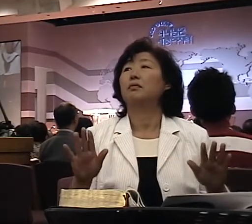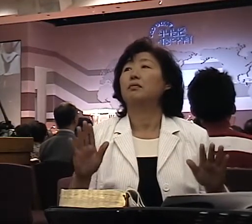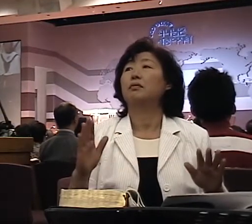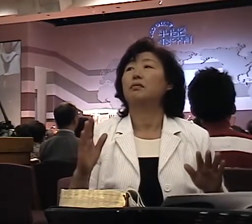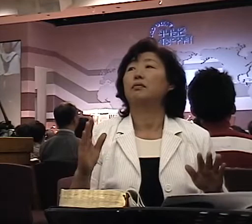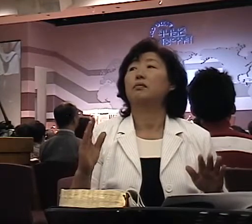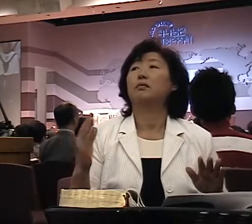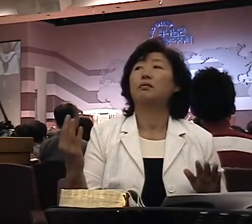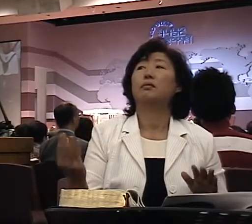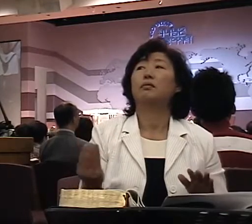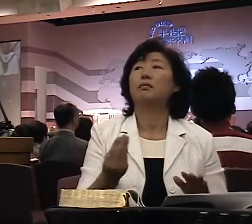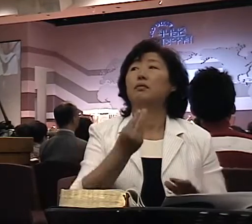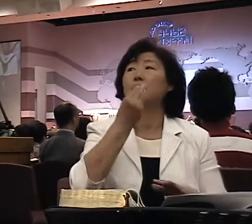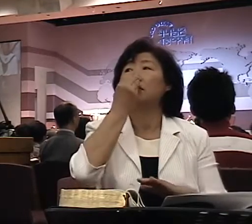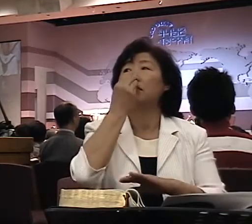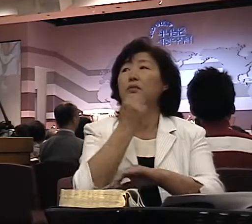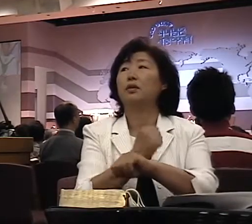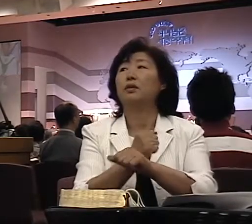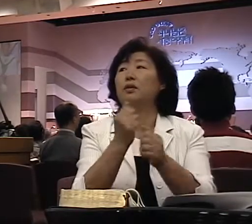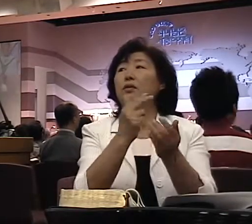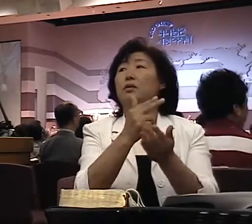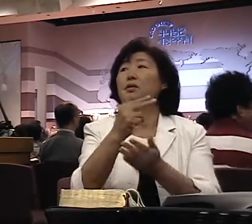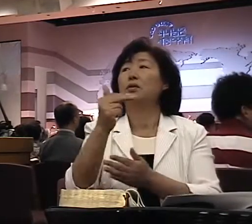end. 거룩하신 주,